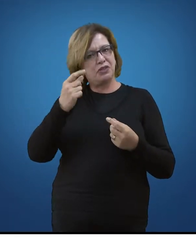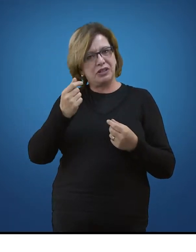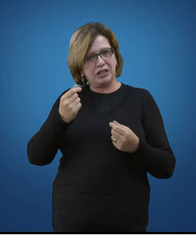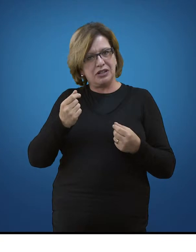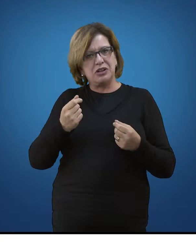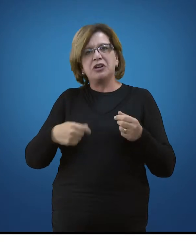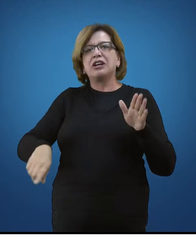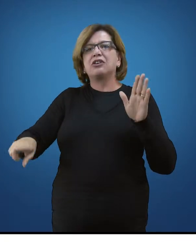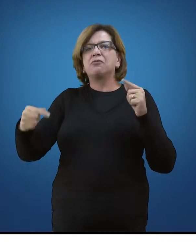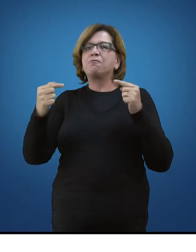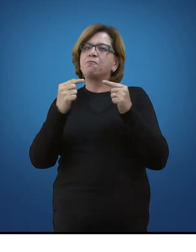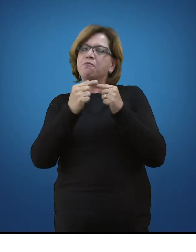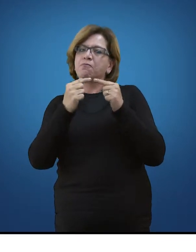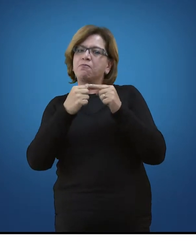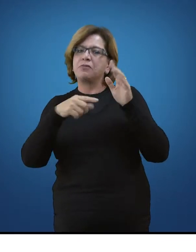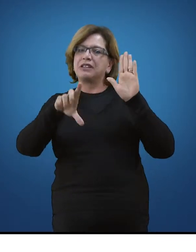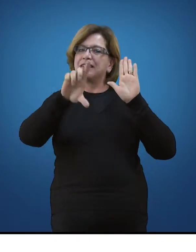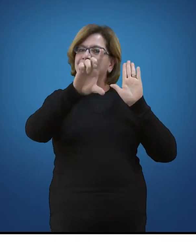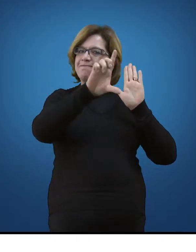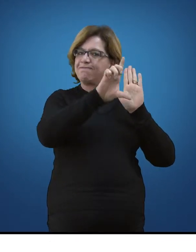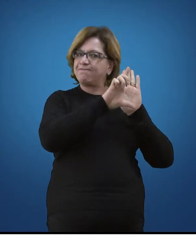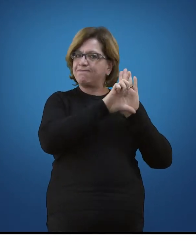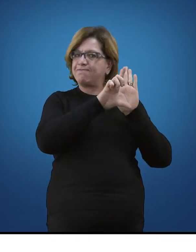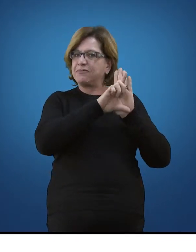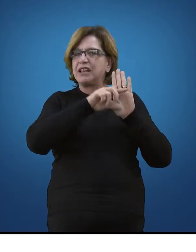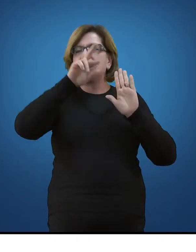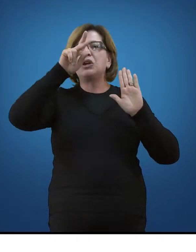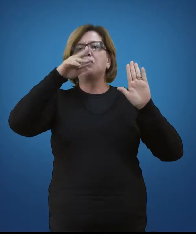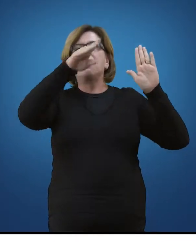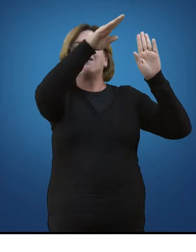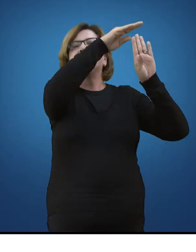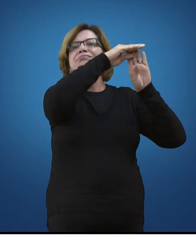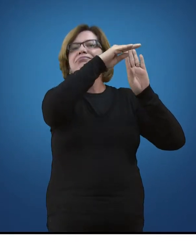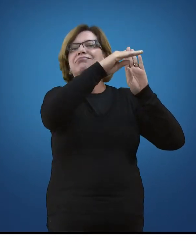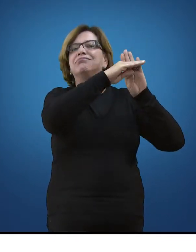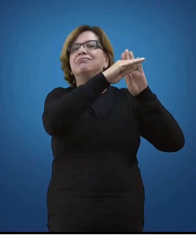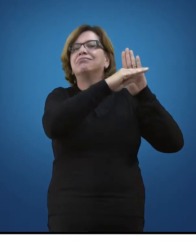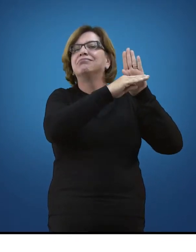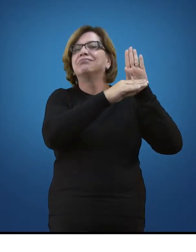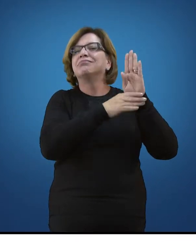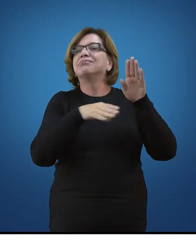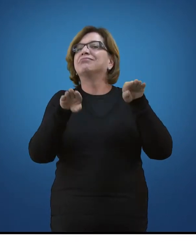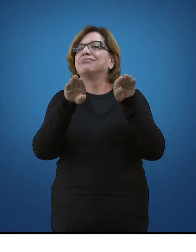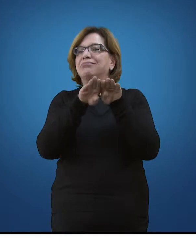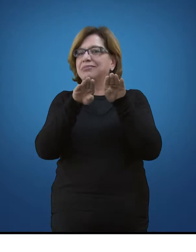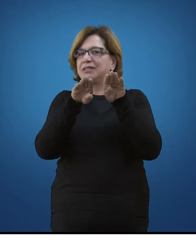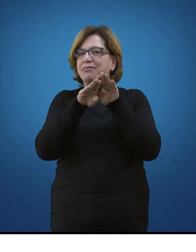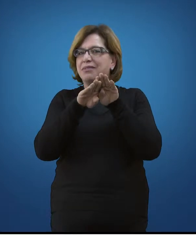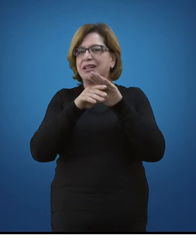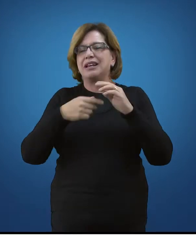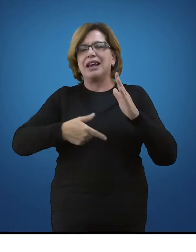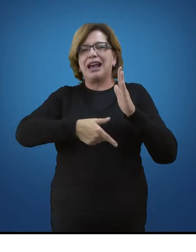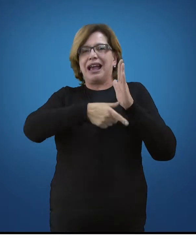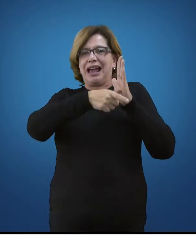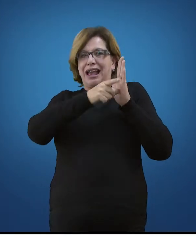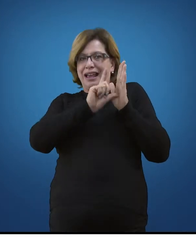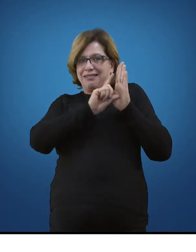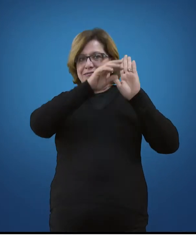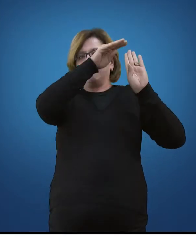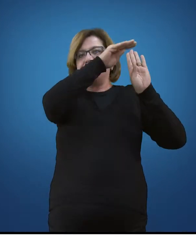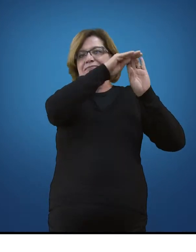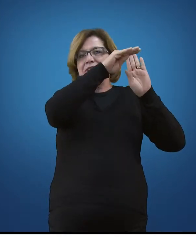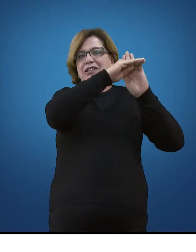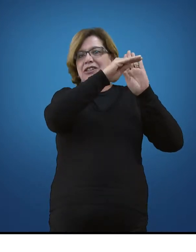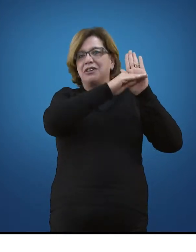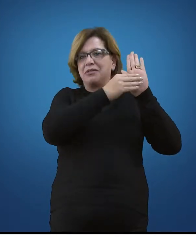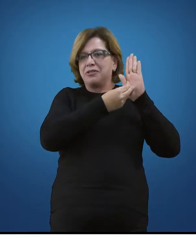foi enviado e conforme o planejamento feito, ou seja, conforme um plano de aplicação que foi